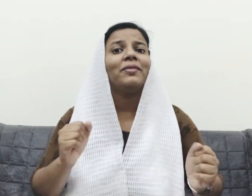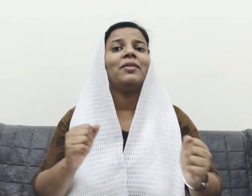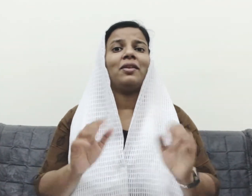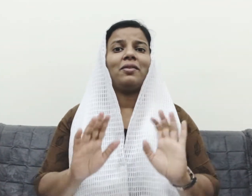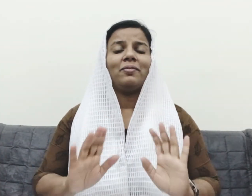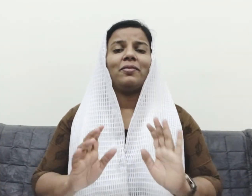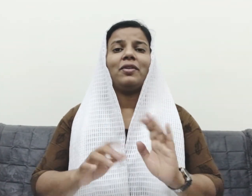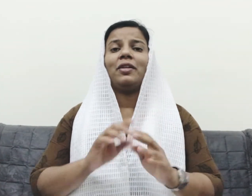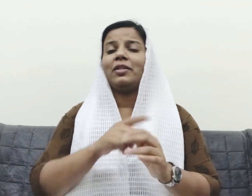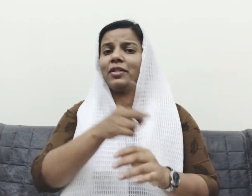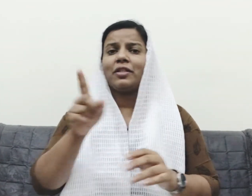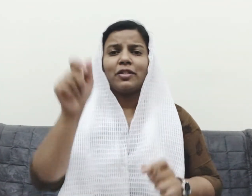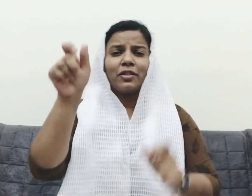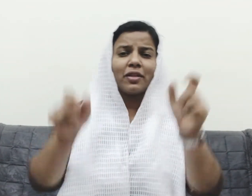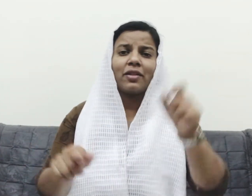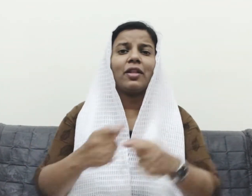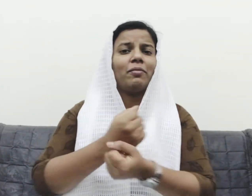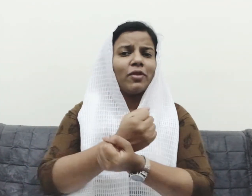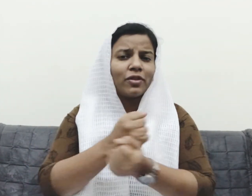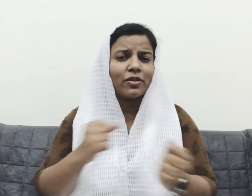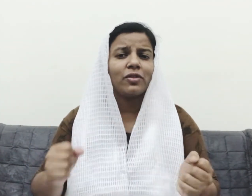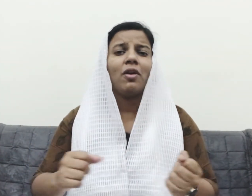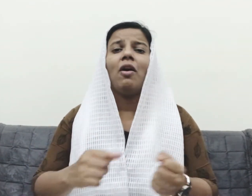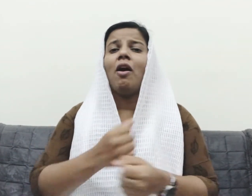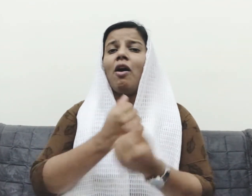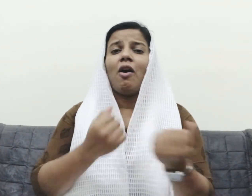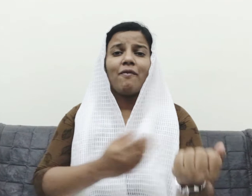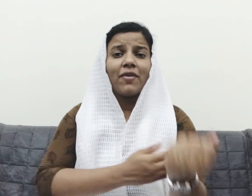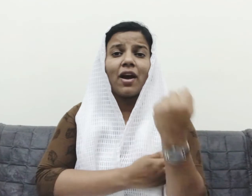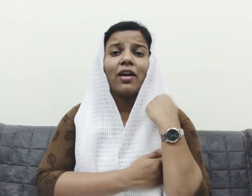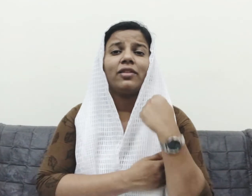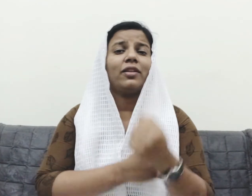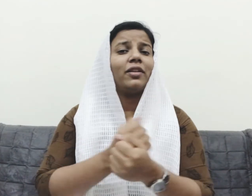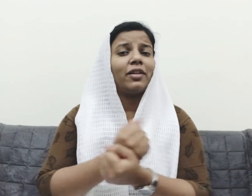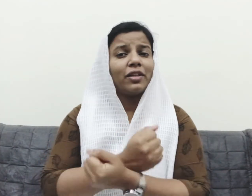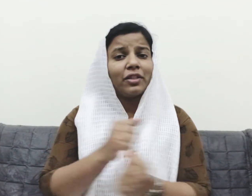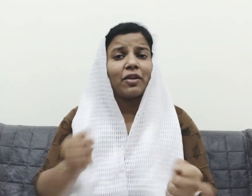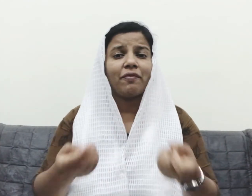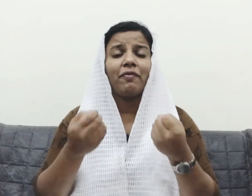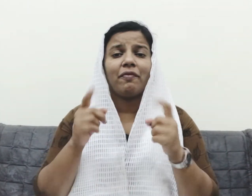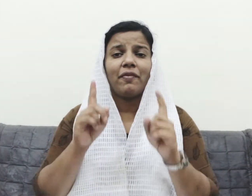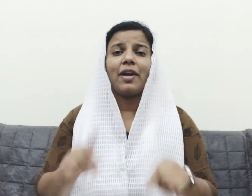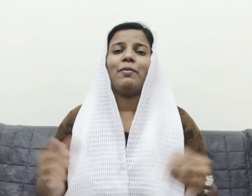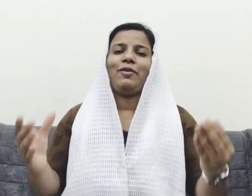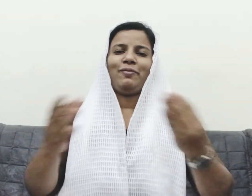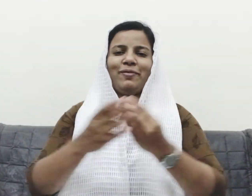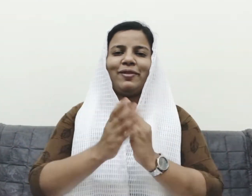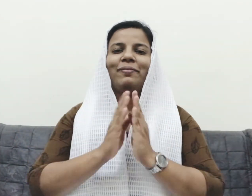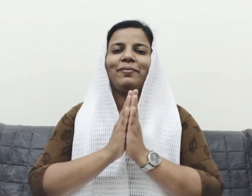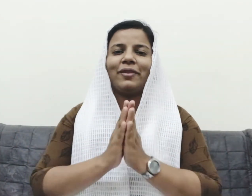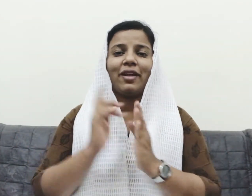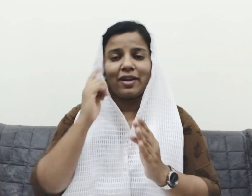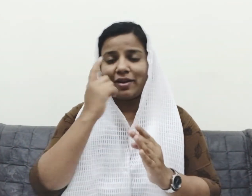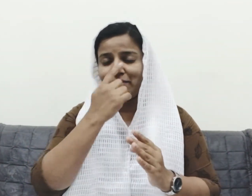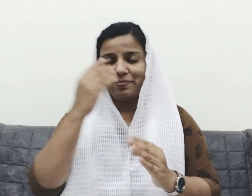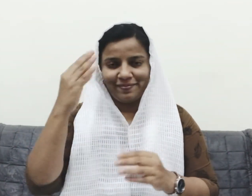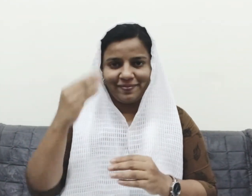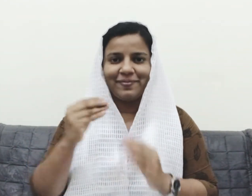ജനത്തെ രക്ഷിച്ച്, നിൻ്റെ അവകാശത്തെ അനുഗ്രഹിക്കണമേ, അവരെ മേയിച്ച് എന്തേക്കും അവരെ വഹിക്കണമേ. നമുക്ക് ഒരുമിച്ച് പ്രാർത്ഥിക്കാം. എല്ലാവരുടെയും കണ്ണുകൾ അടച്ചു